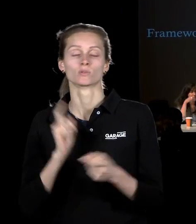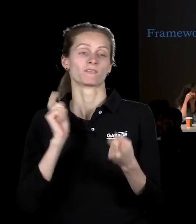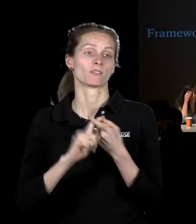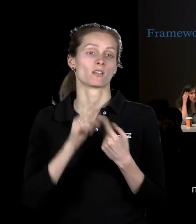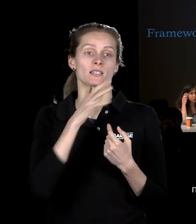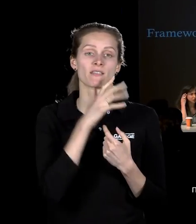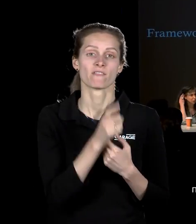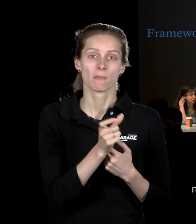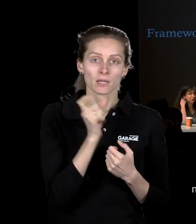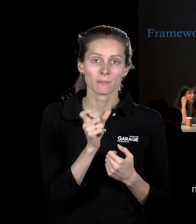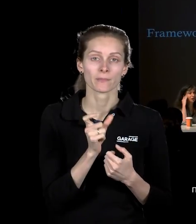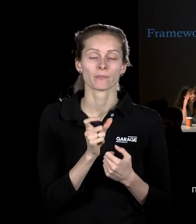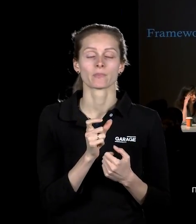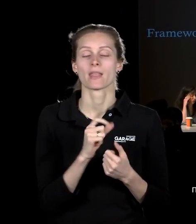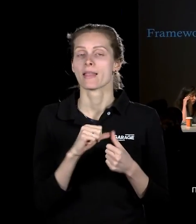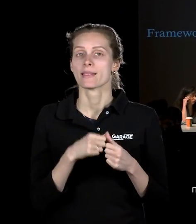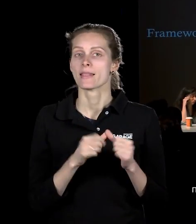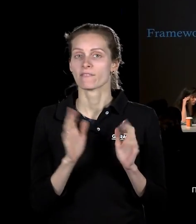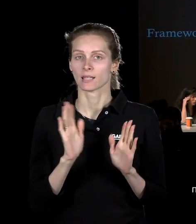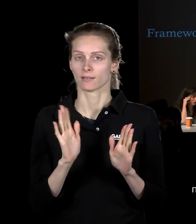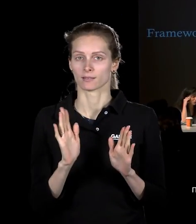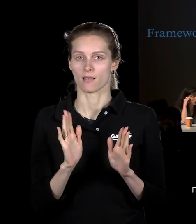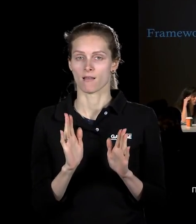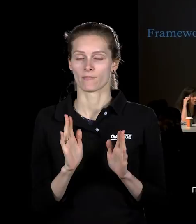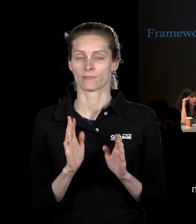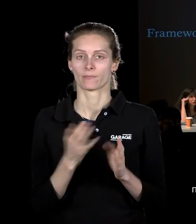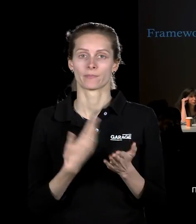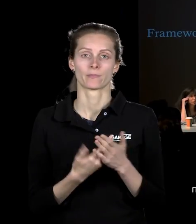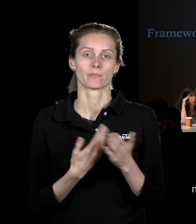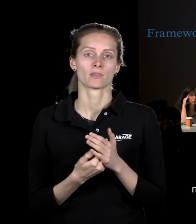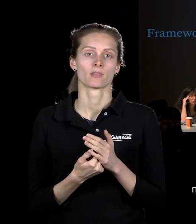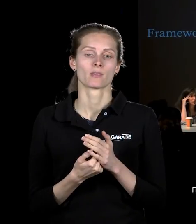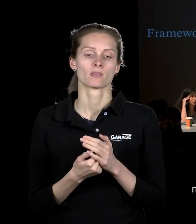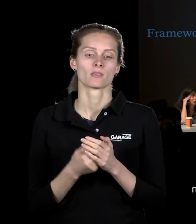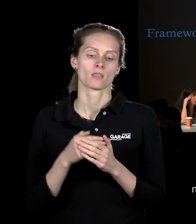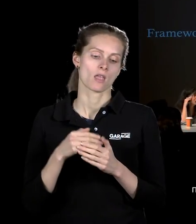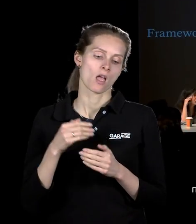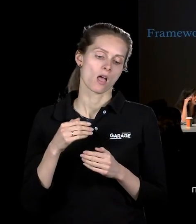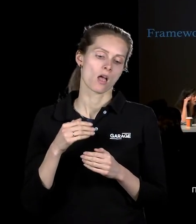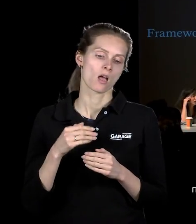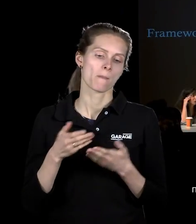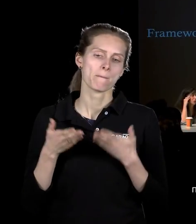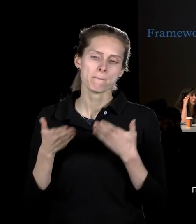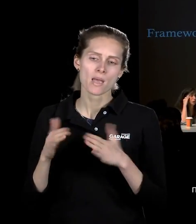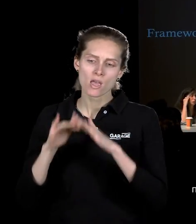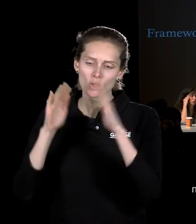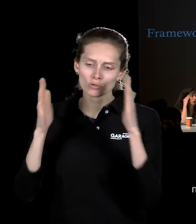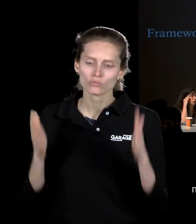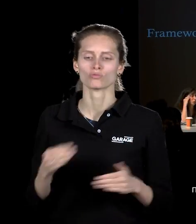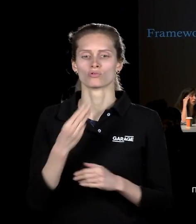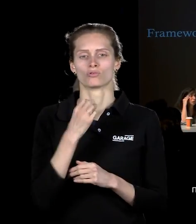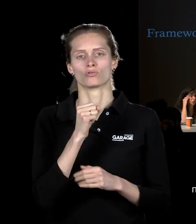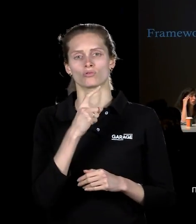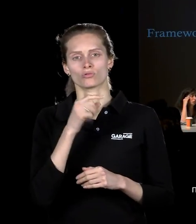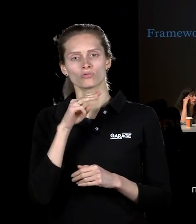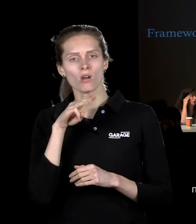но не всегда, потому что вместе с этими самыми там шахтами, доменными печами и так далее, появляется, например,